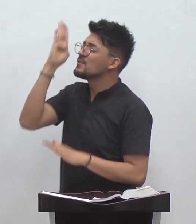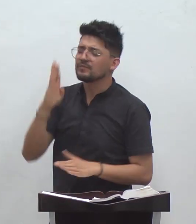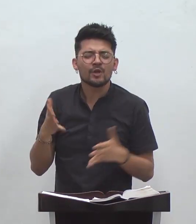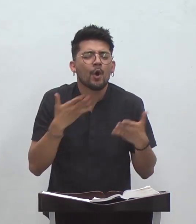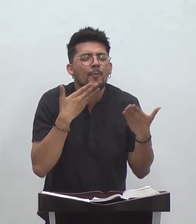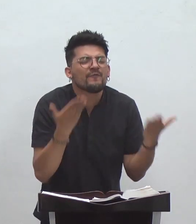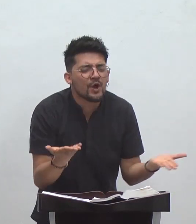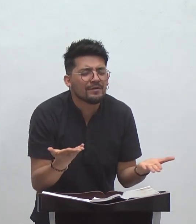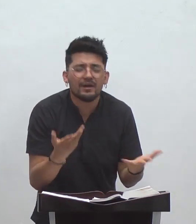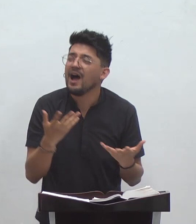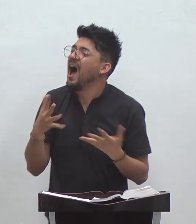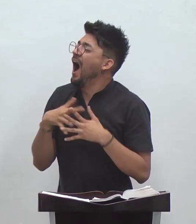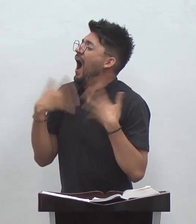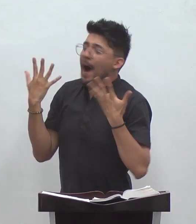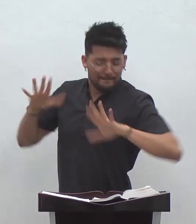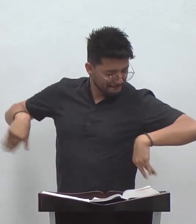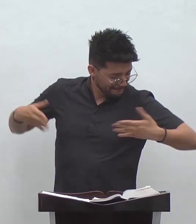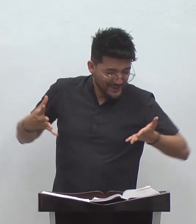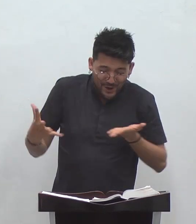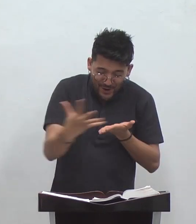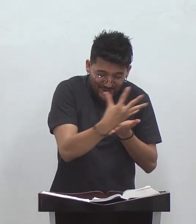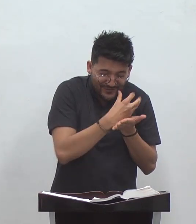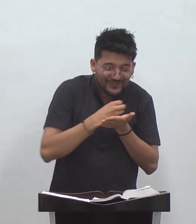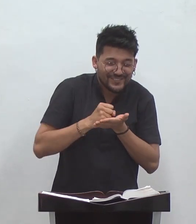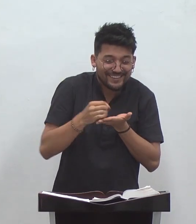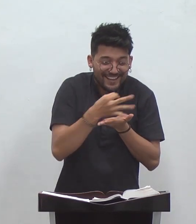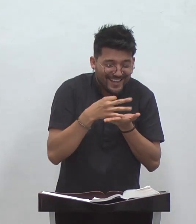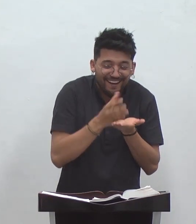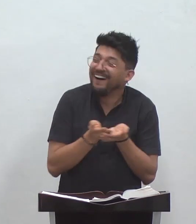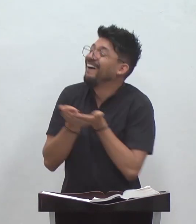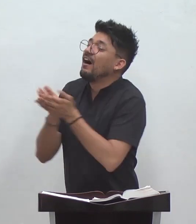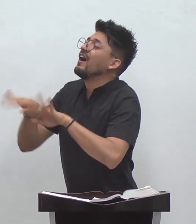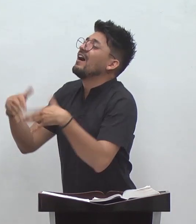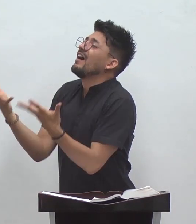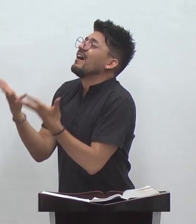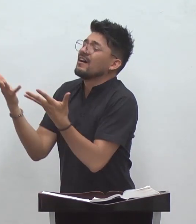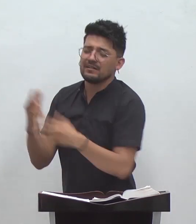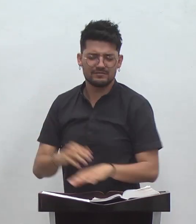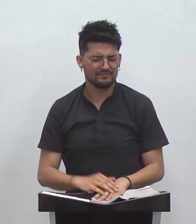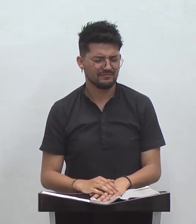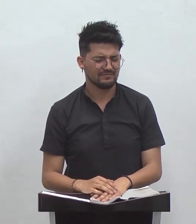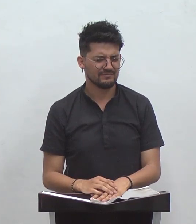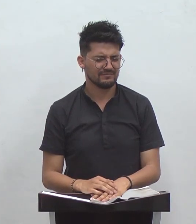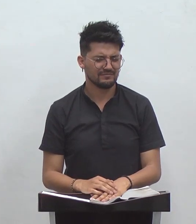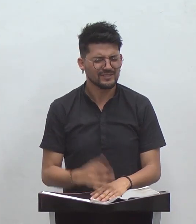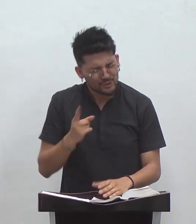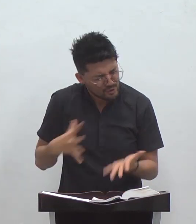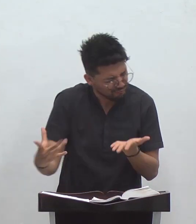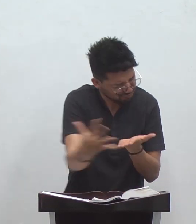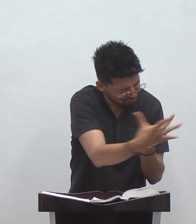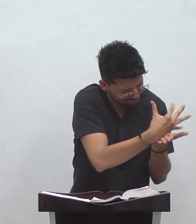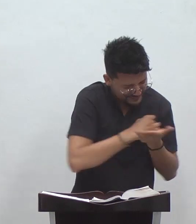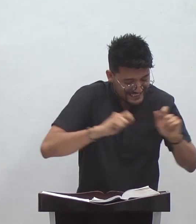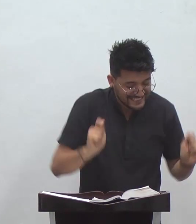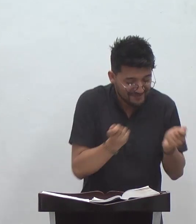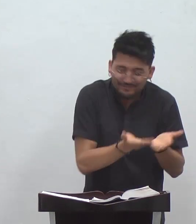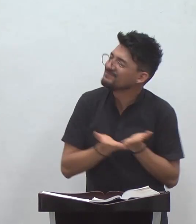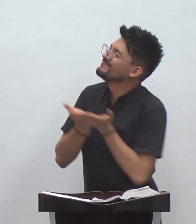evangelicemos a tiempo y a destiempo, que no estamos solos, que ese talento que nos has dado no es para enterrarlo, sino para que